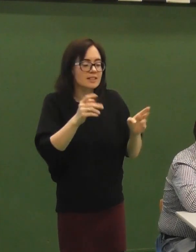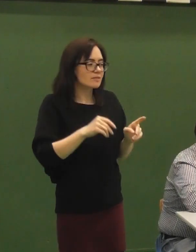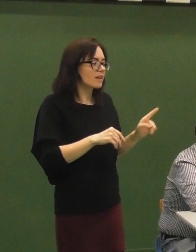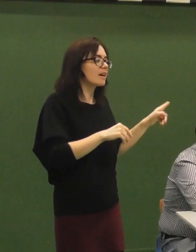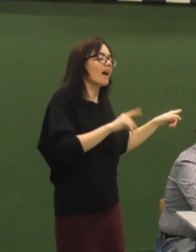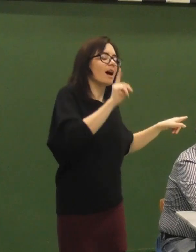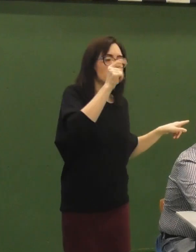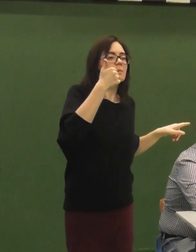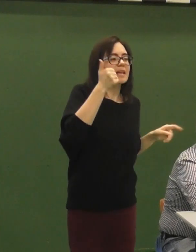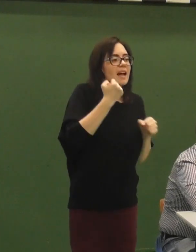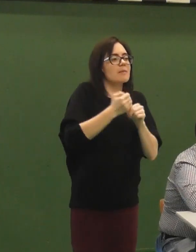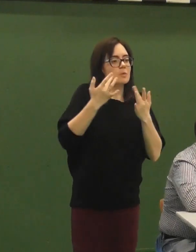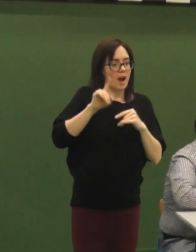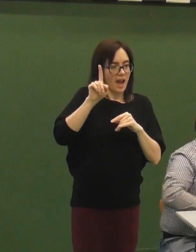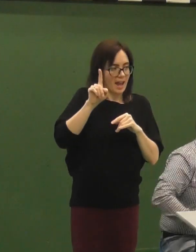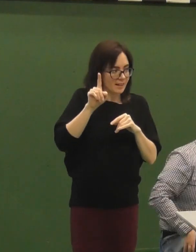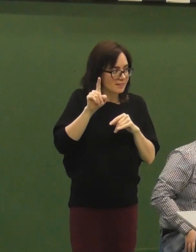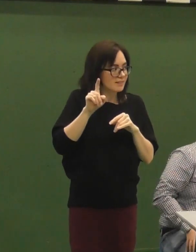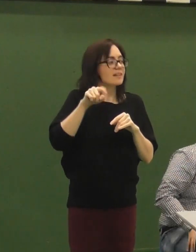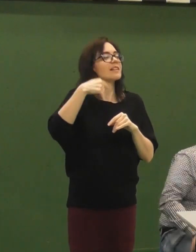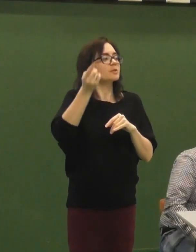onnél mentem nyugdíjba 55 éves